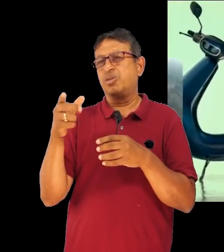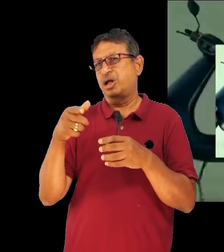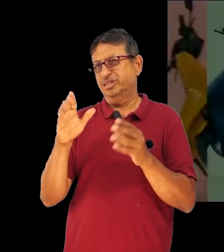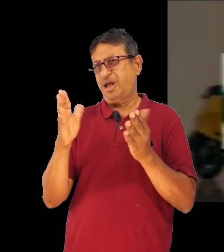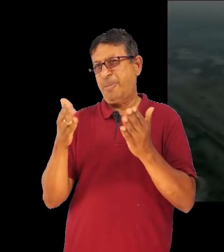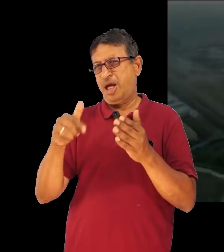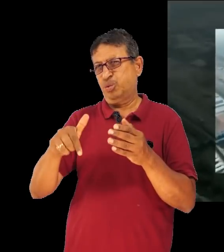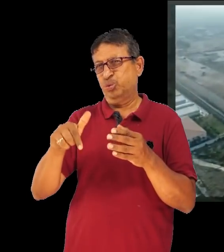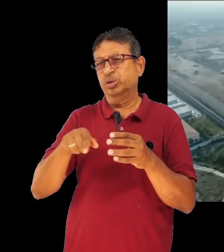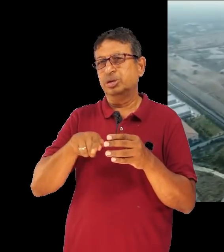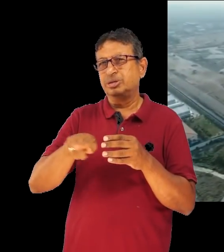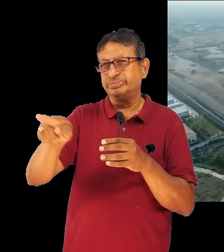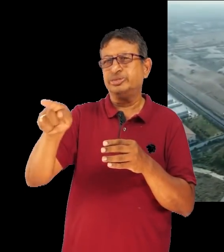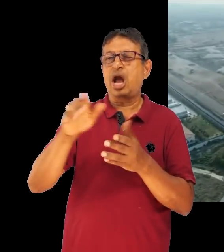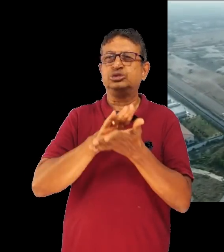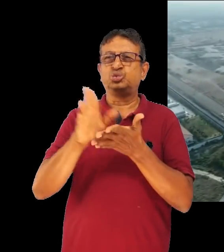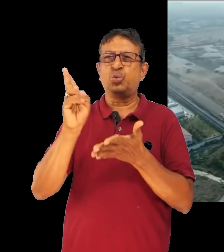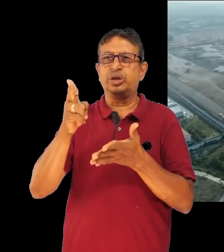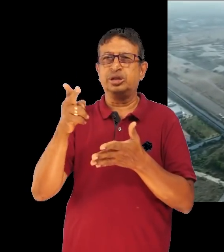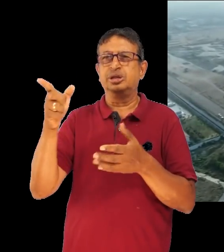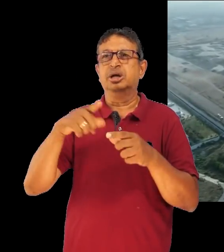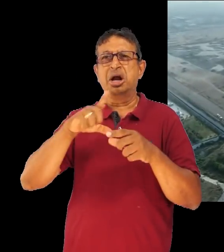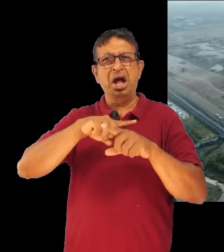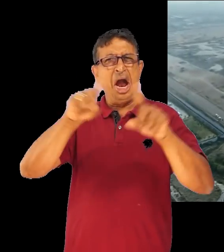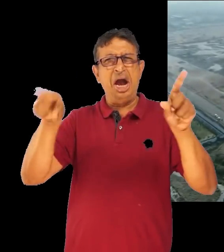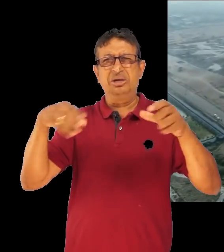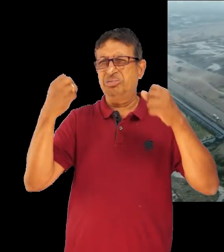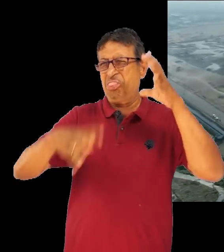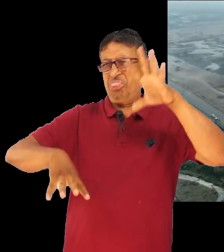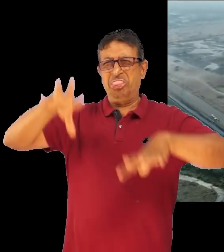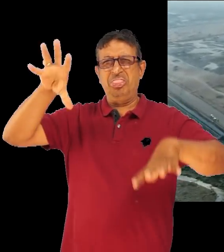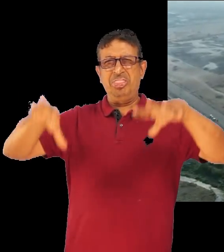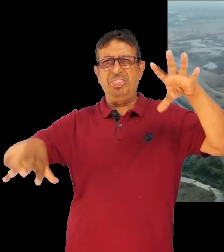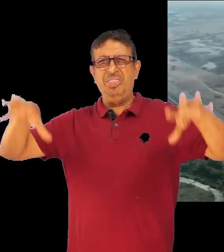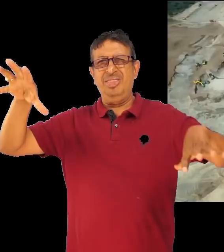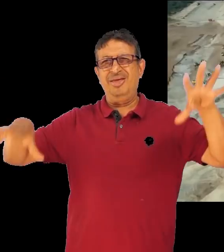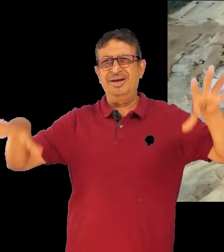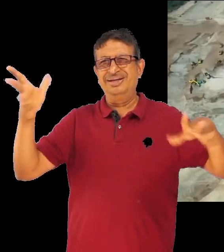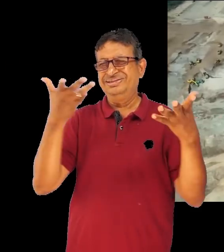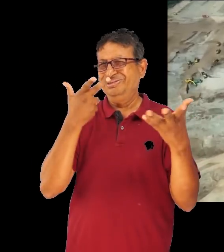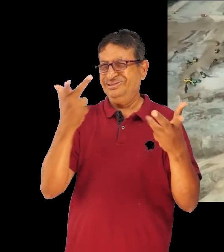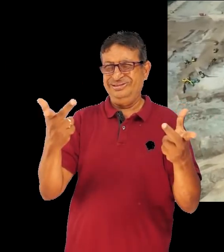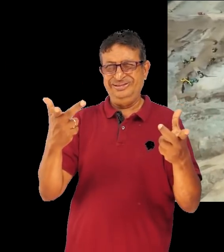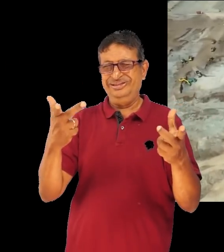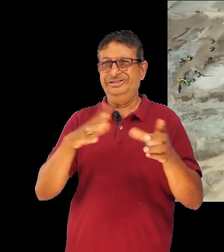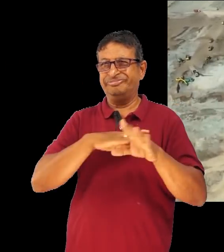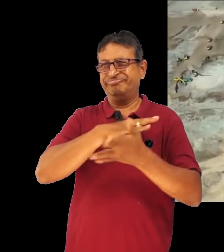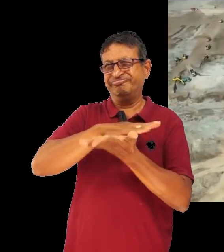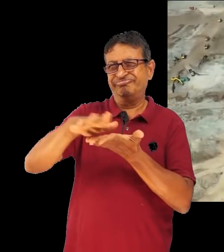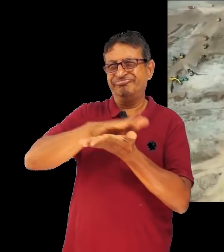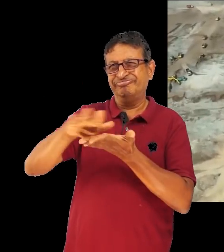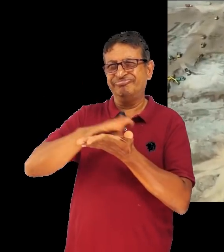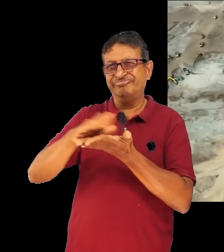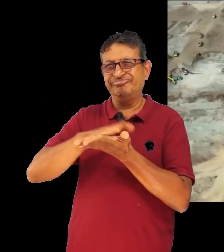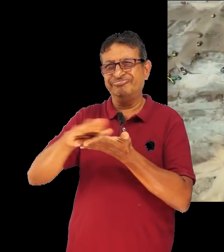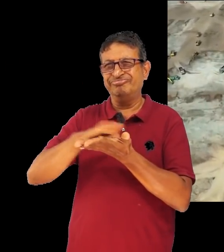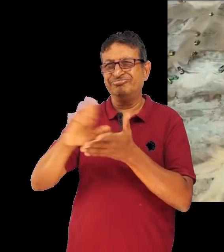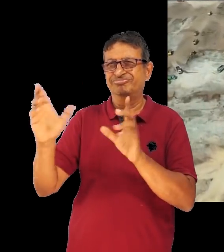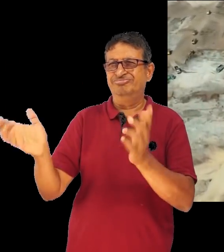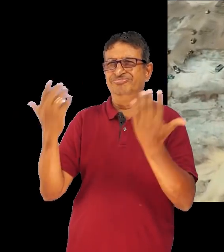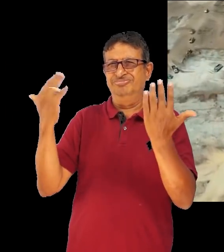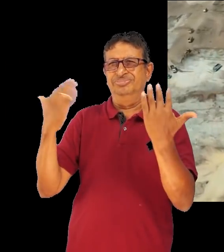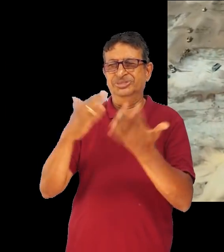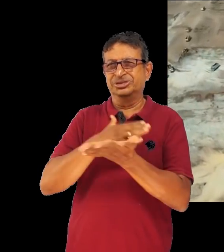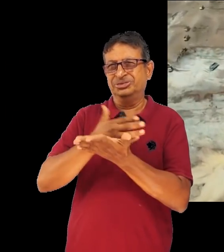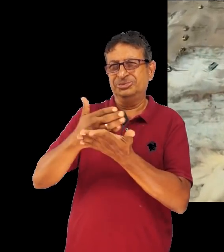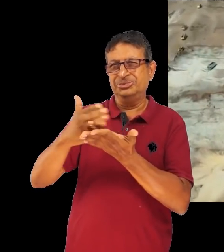अगर आप एक्चुअल तस्वीर देखोगे तो ऐसा लगेगा कि 1.5 से 2 साल तो लग ही जाएगा इतने मैसिव फैक्ट्री को बनने में। लेकिन यहाँ पर भाविश अग्रवाल जो